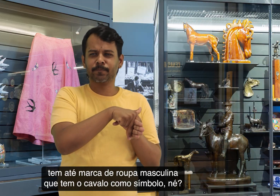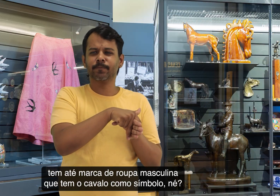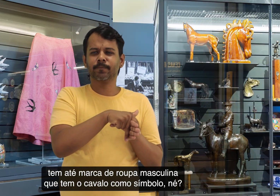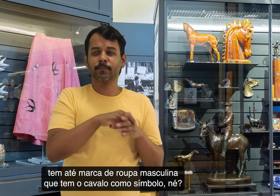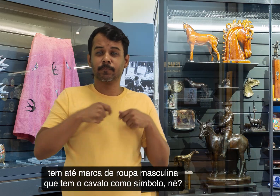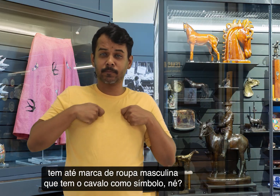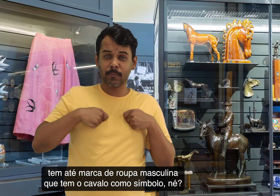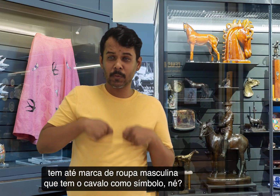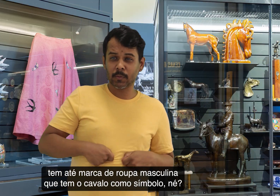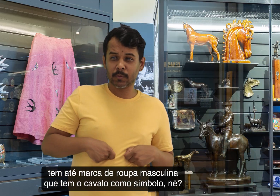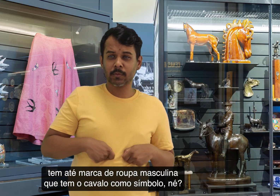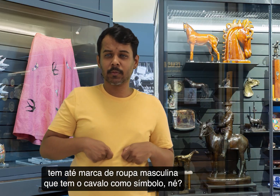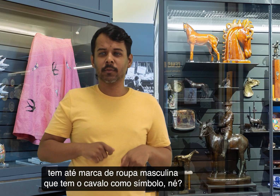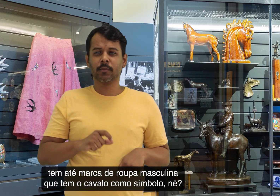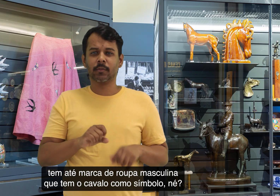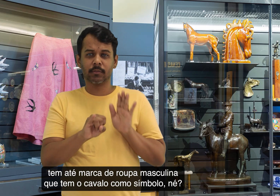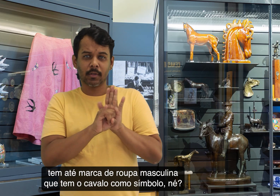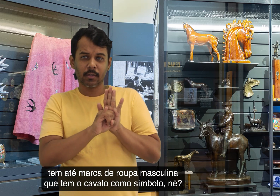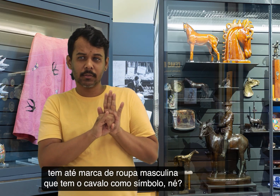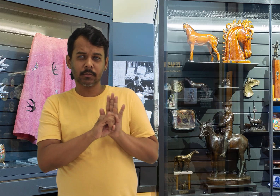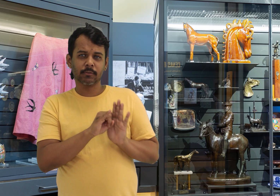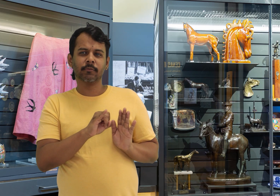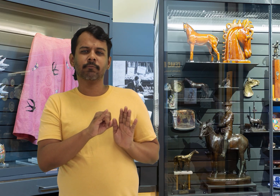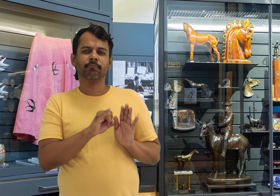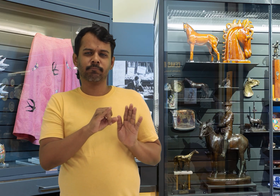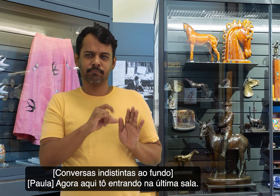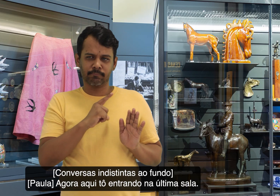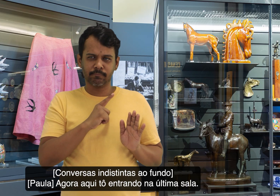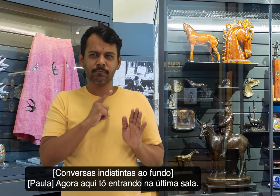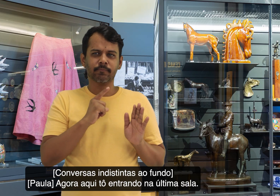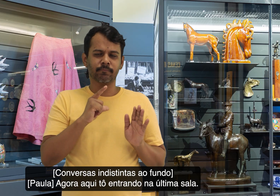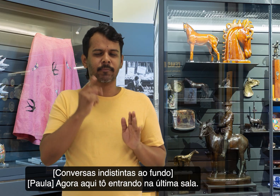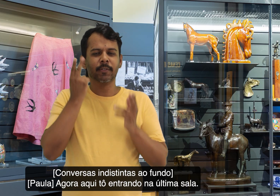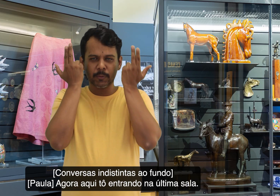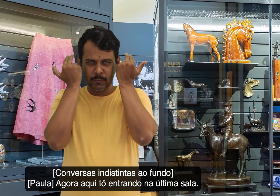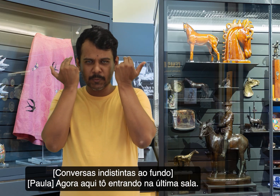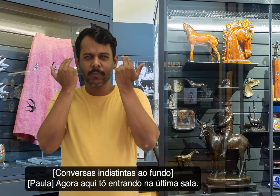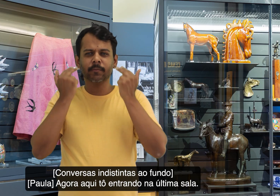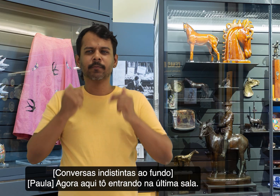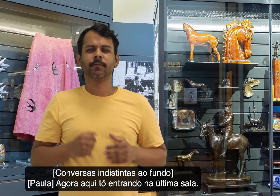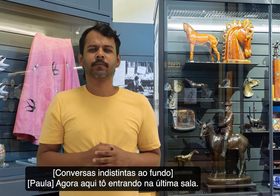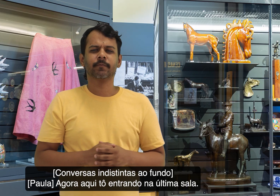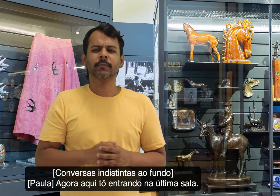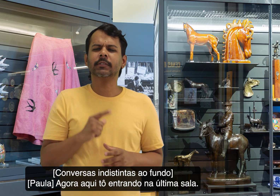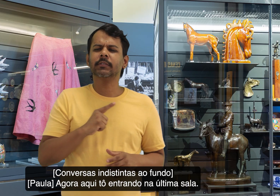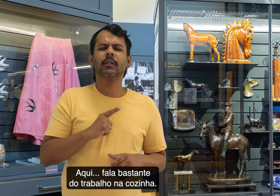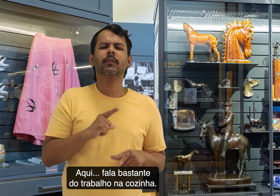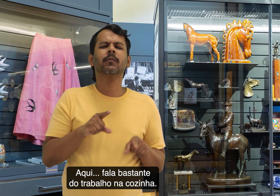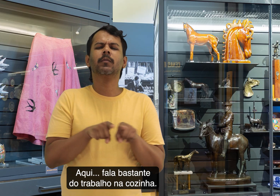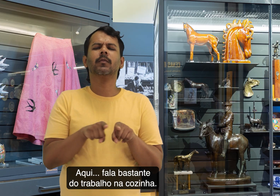marca de roupa masculina que tem o cavalo como símbolo, né? Agora que eu tô entrando na última sala,